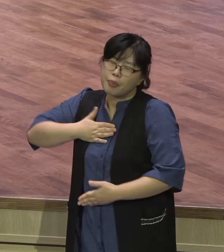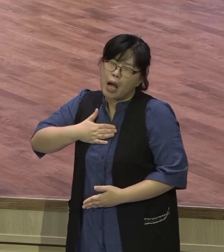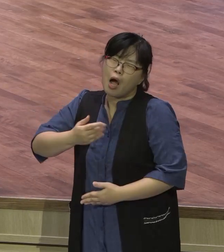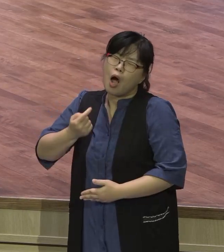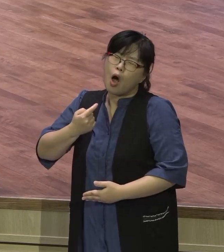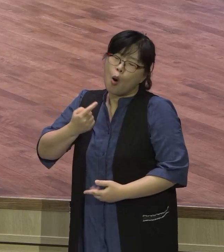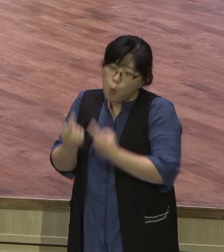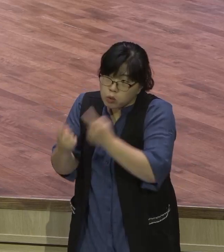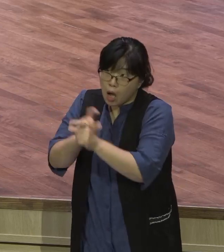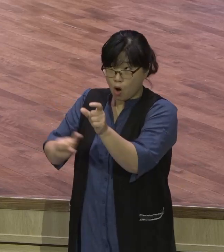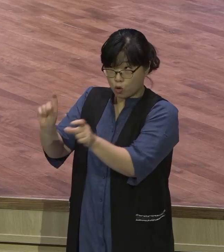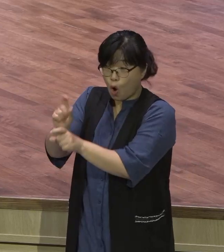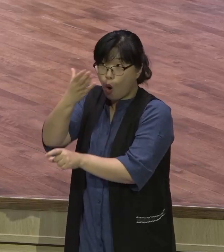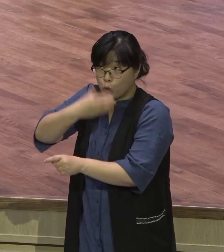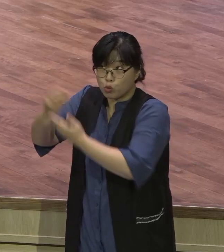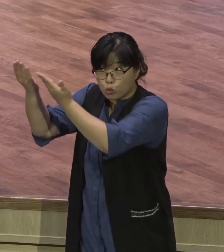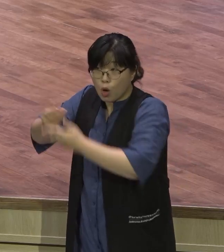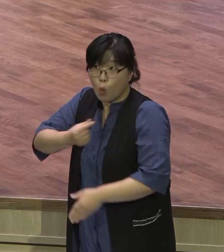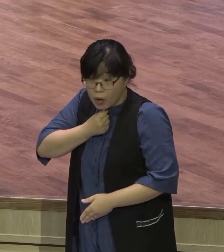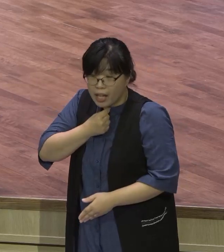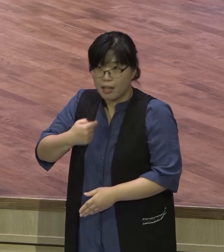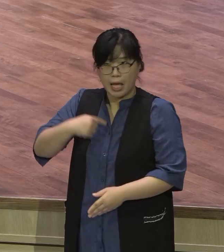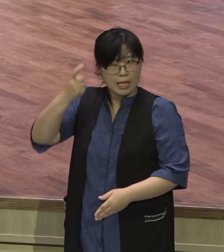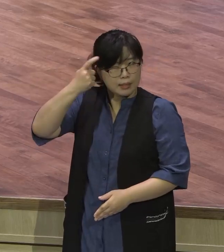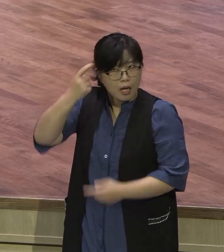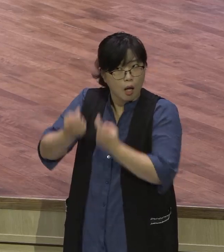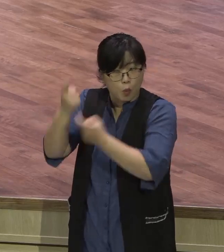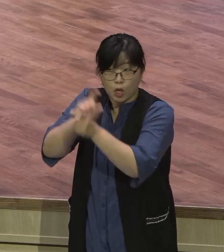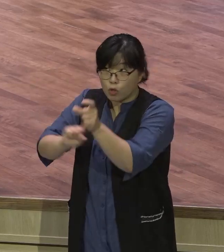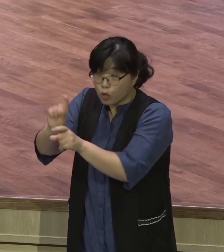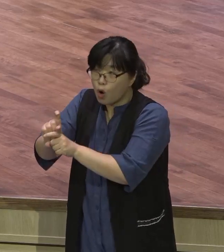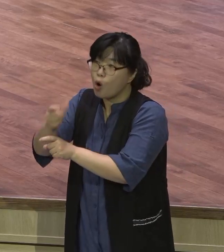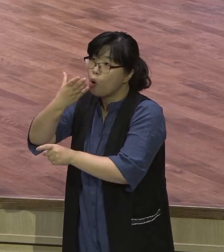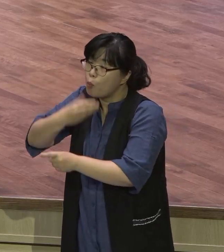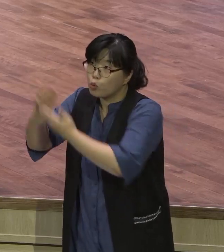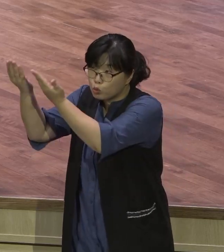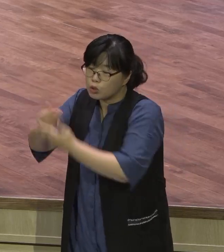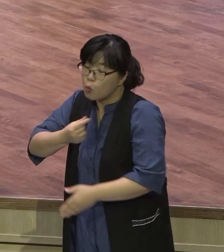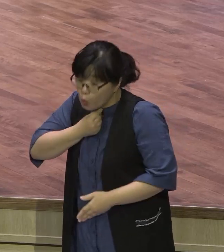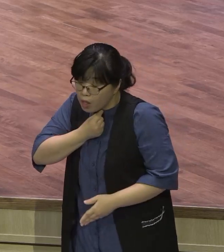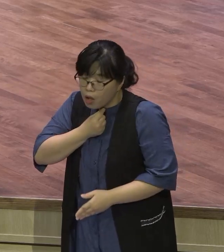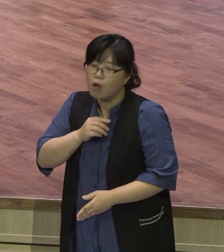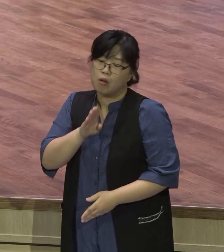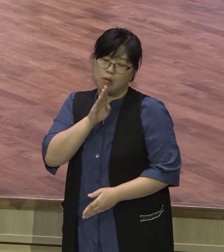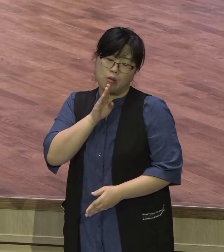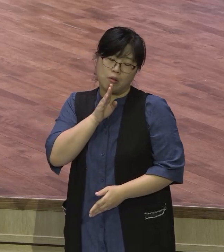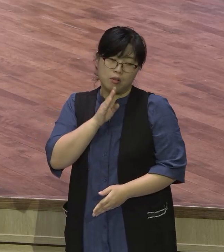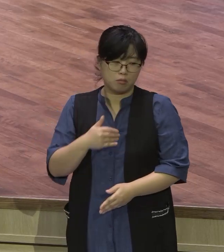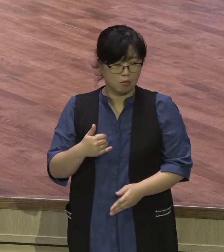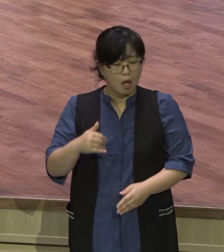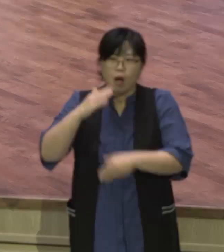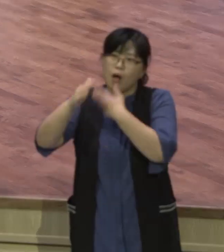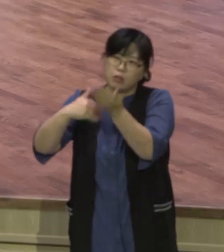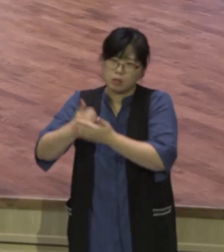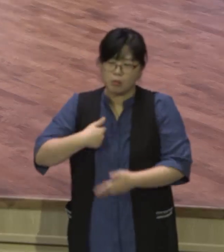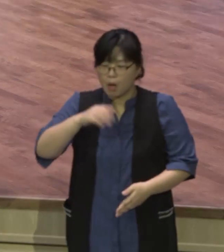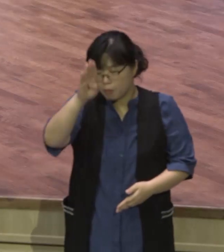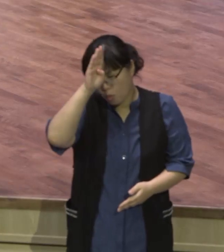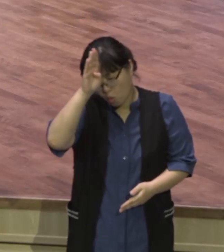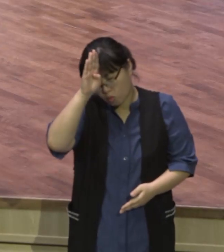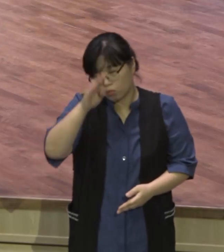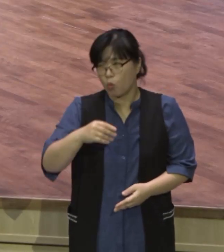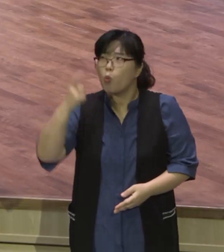근데 나는 왜 이래 왜 나를 이래 돈이 없어가지고 나는 왜 몸이 아파 나는 왜 이래 하나님은 안 돼 여러분이